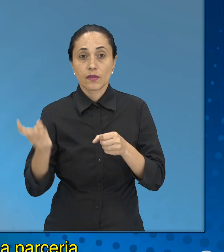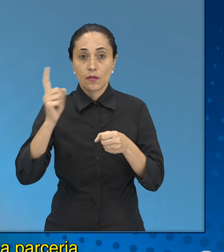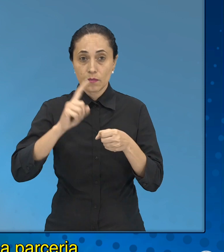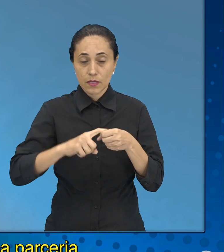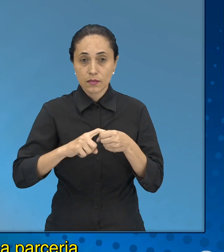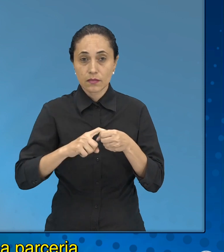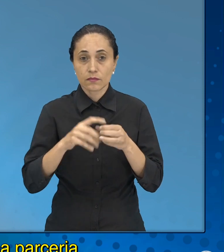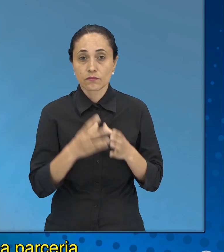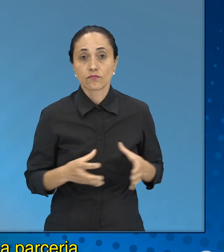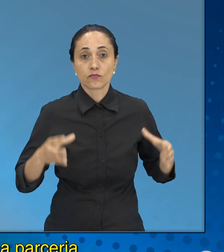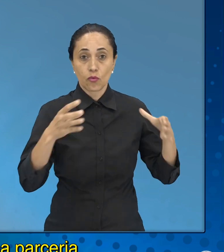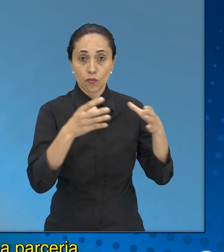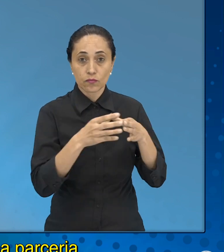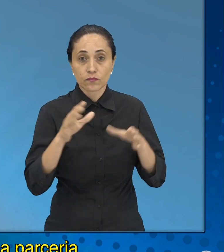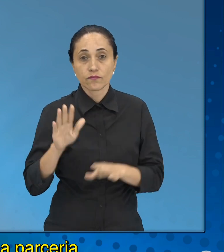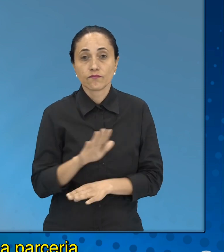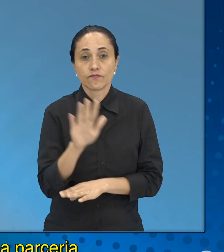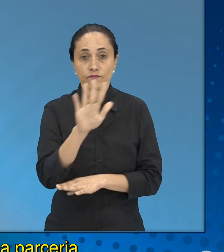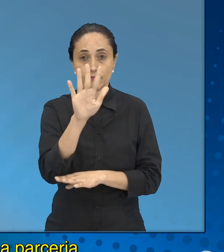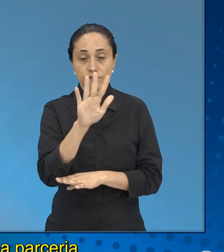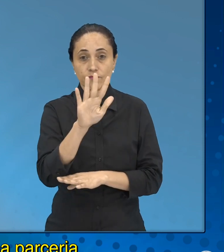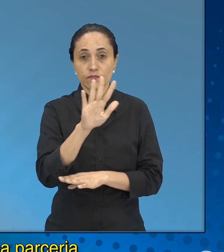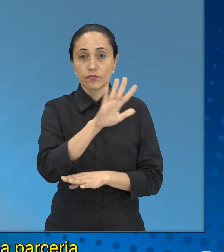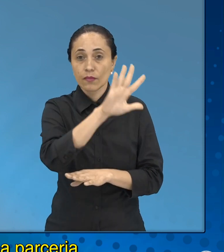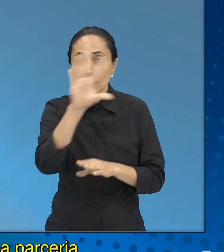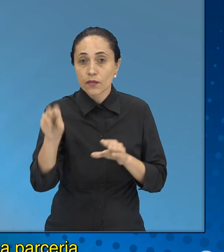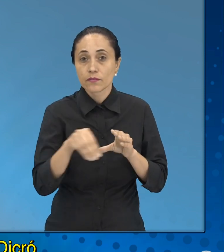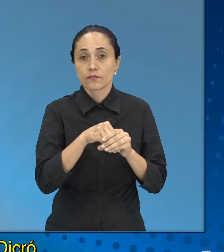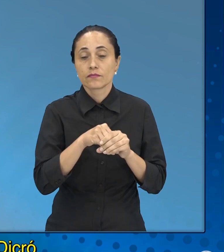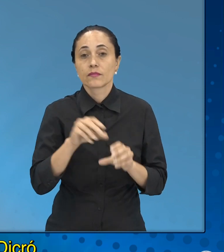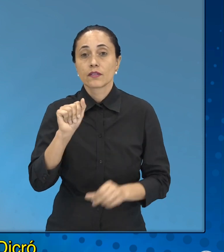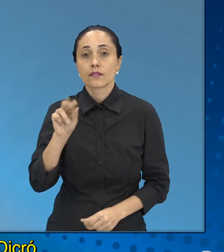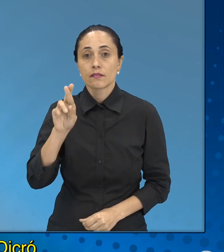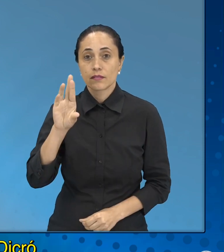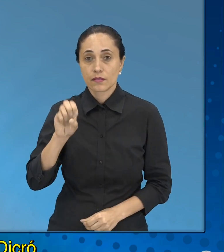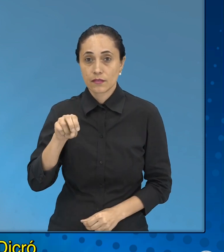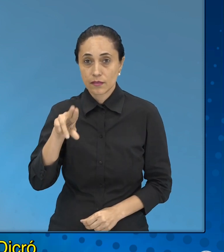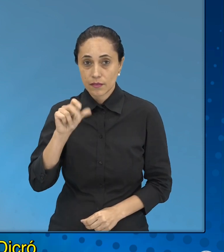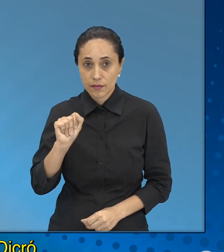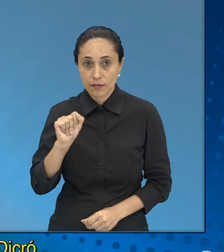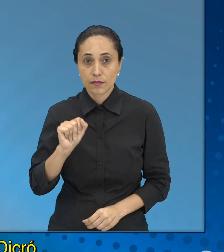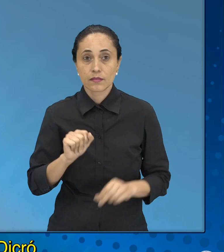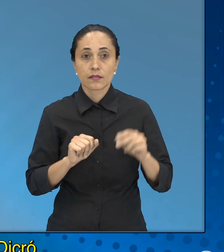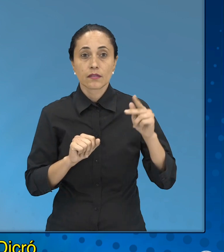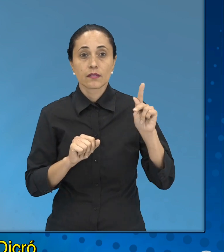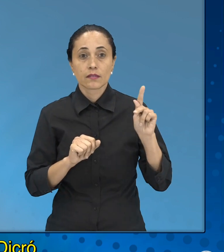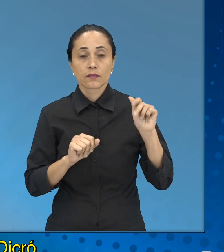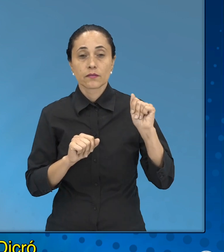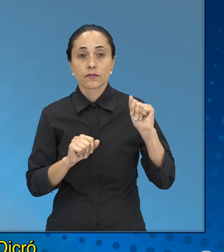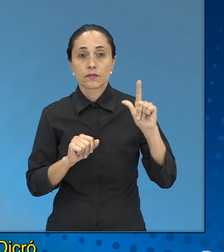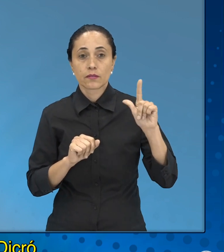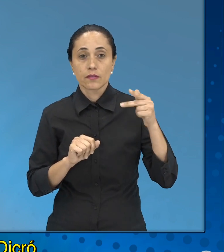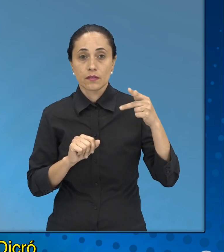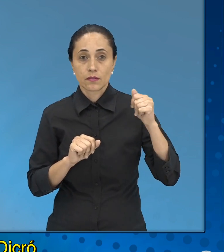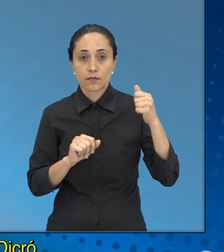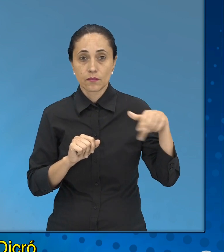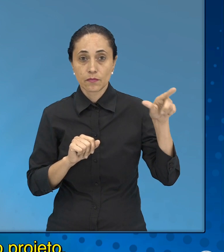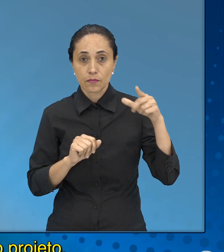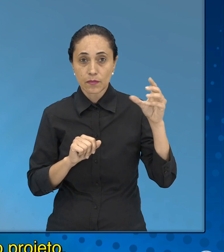Interlab tem uma parceria com o Observatório de Favelas, incluindo a Arena de Cro e o Galpão Bela